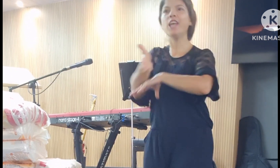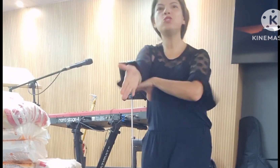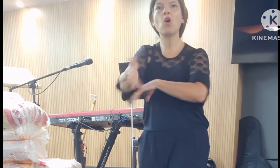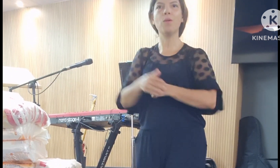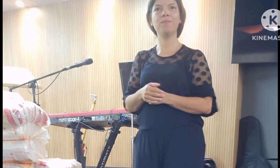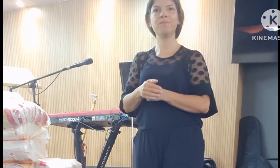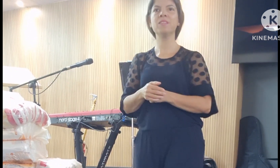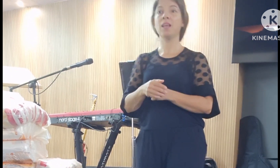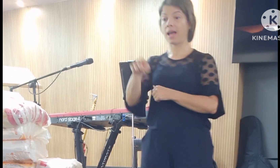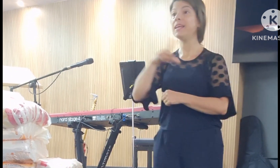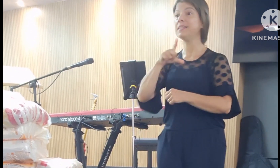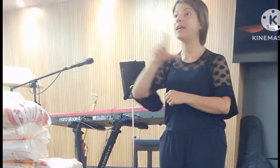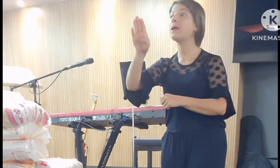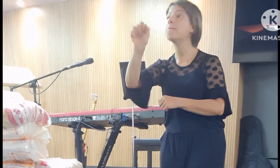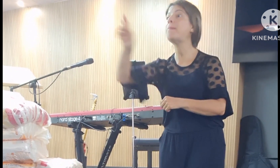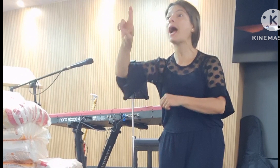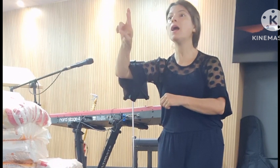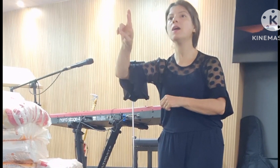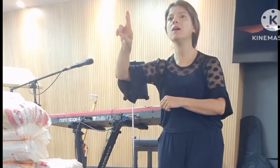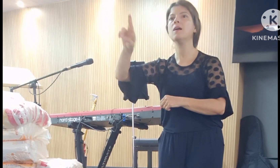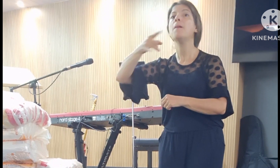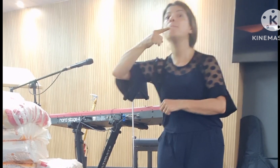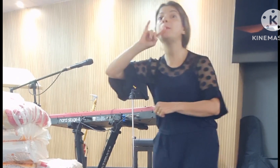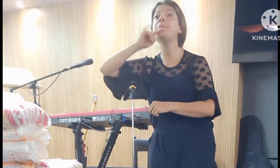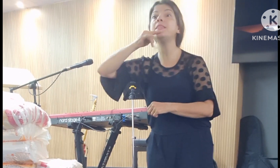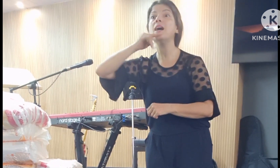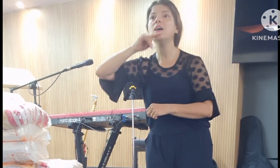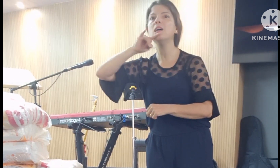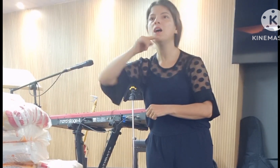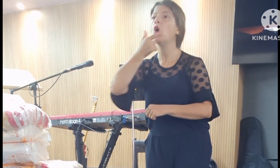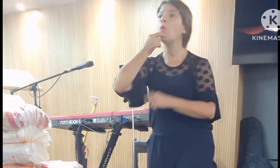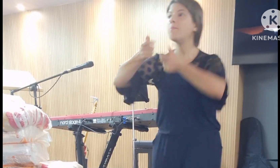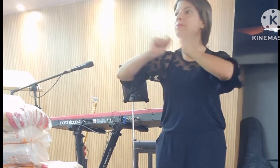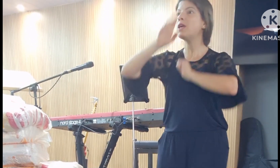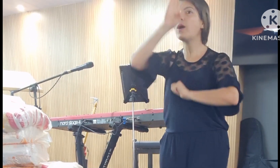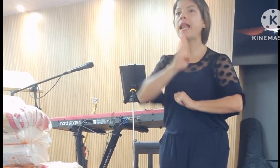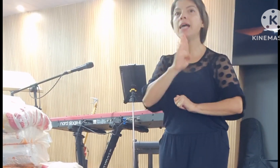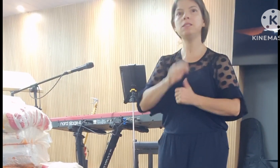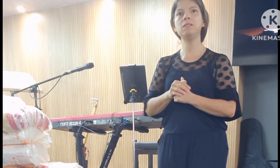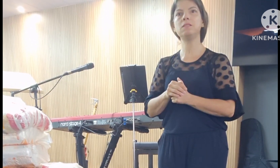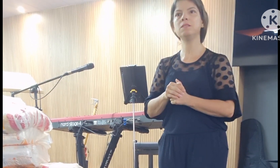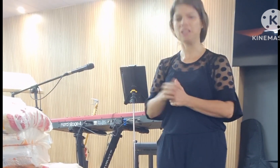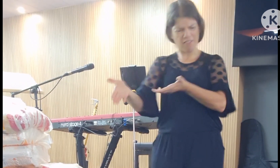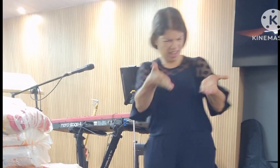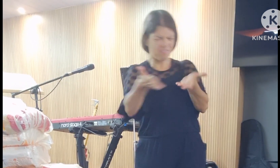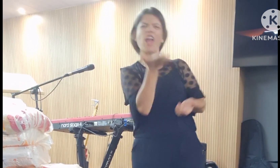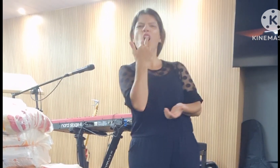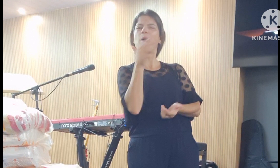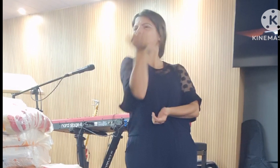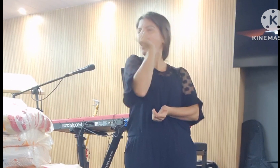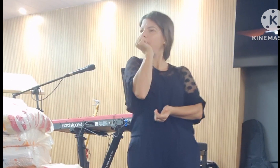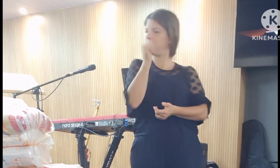Chegamos perto do bar, o cara do bar veio servir bebida para mim, eu não tinha dinheiro, eu não tinha pedido nada. Eu falei: não, isso é para conta da casa. Pô,